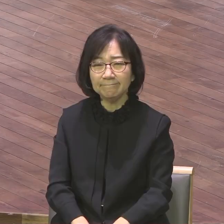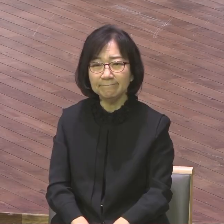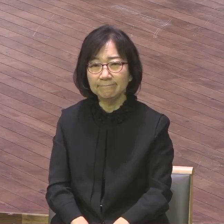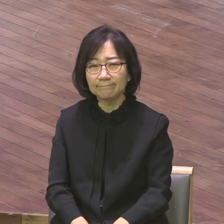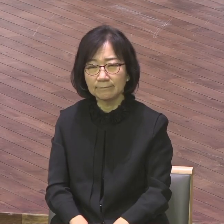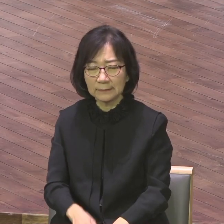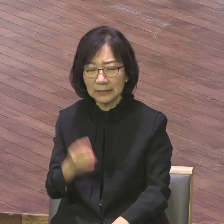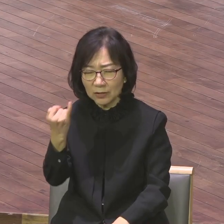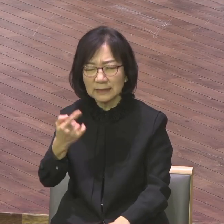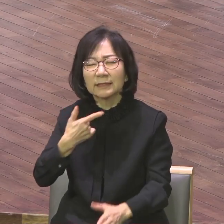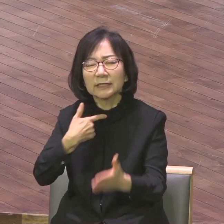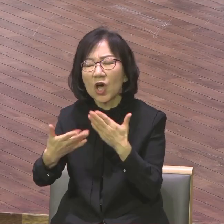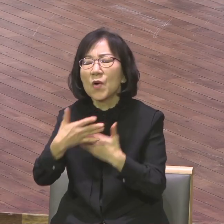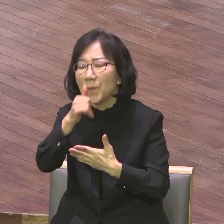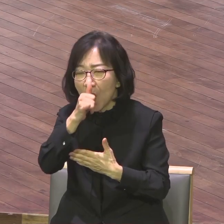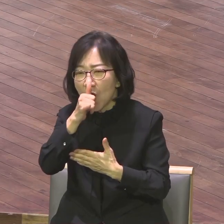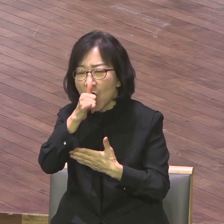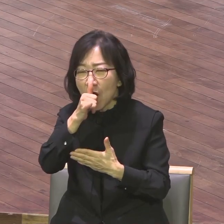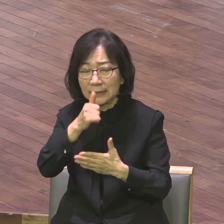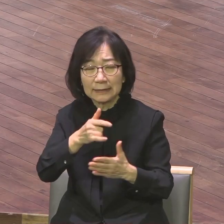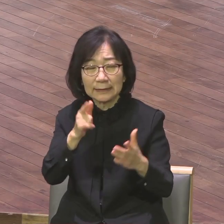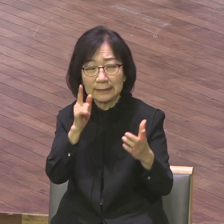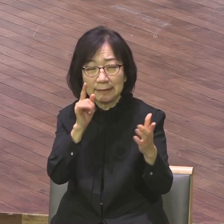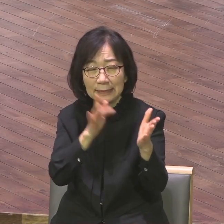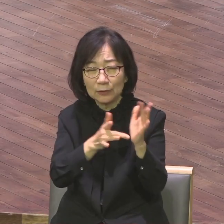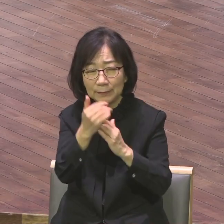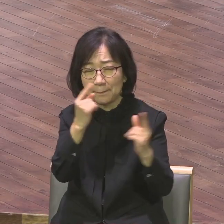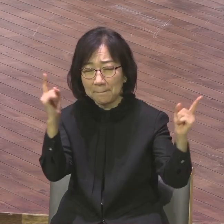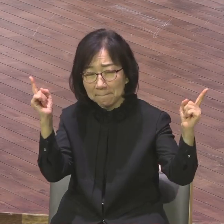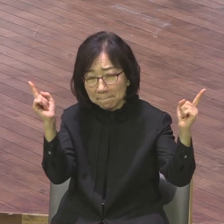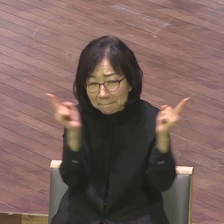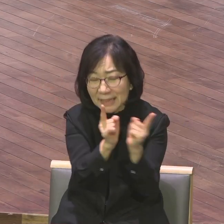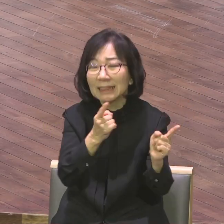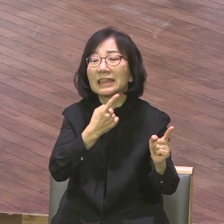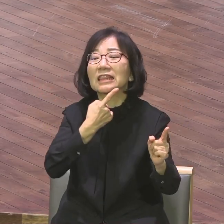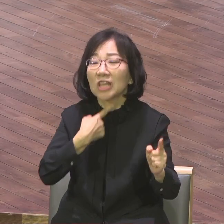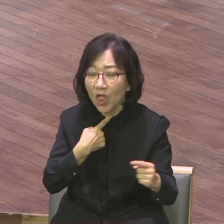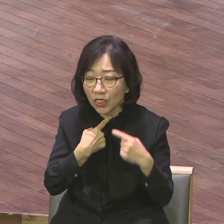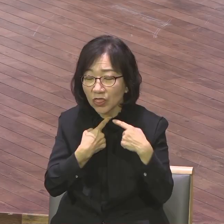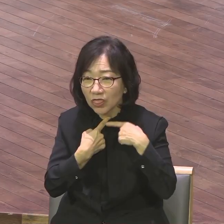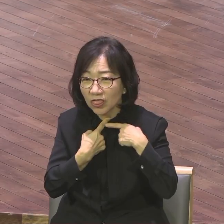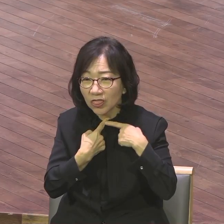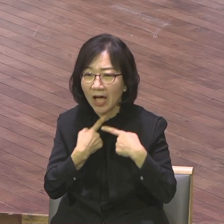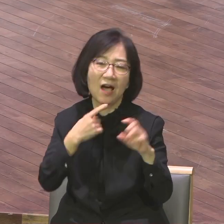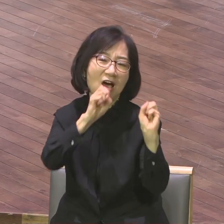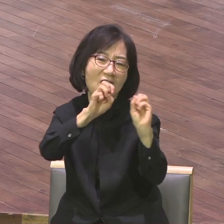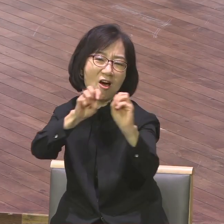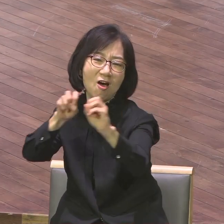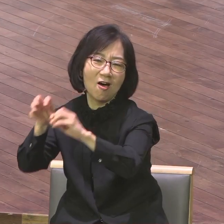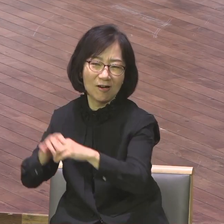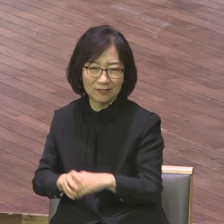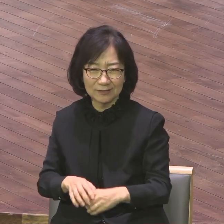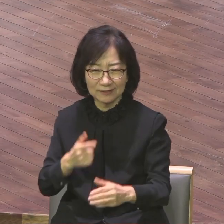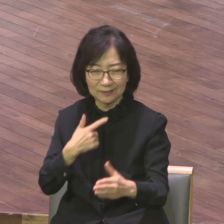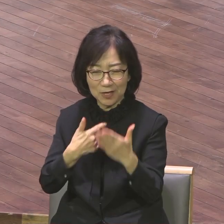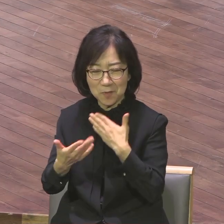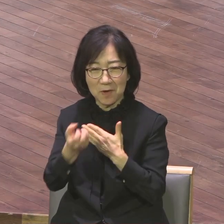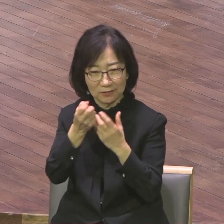체험했기 때문에 여기에 영적 영향력을 입힌다는 거죠. 체험한 사람은 못 말립니다.